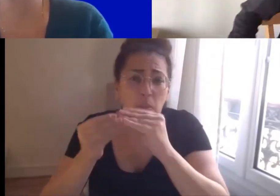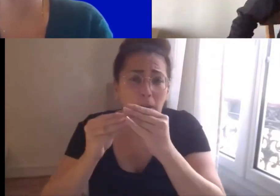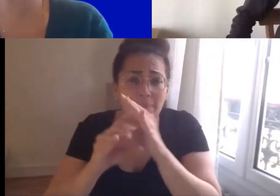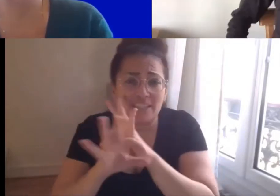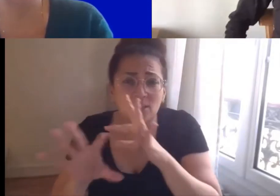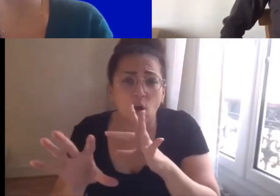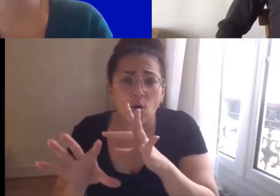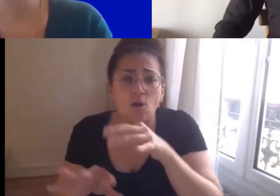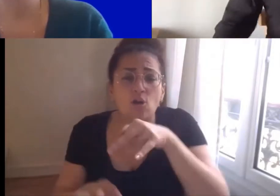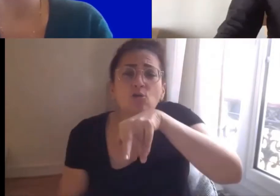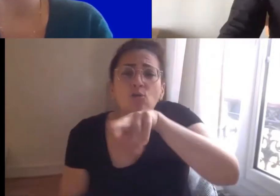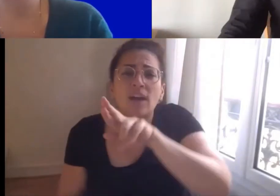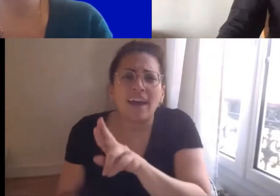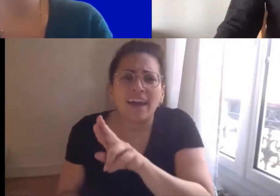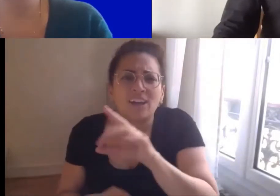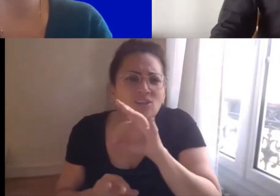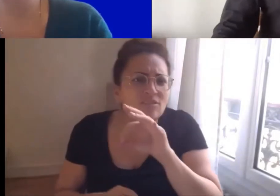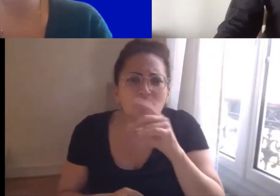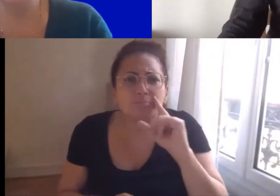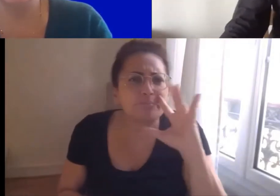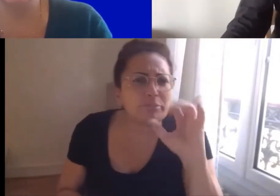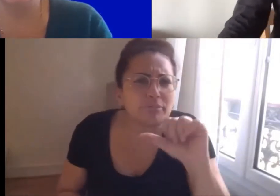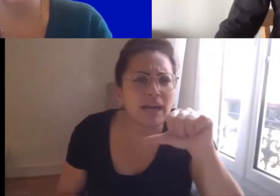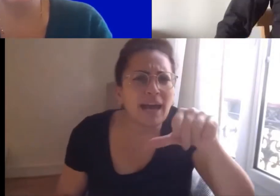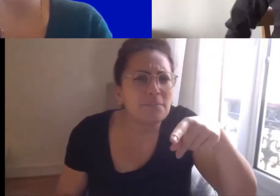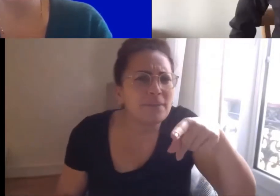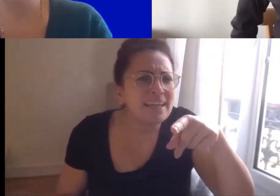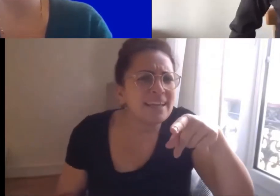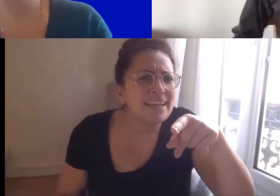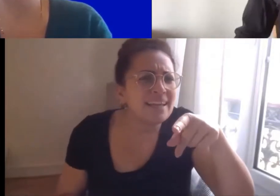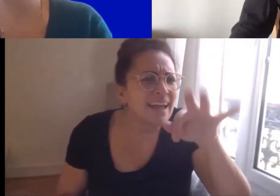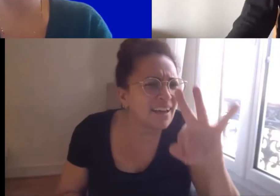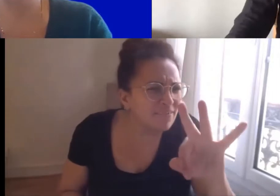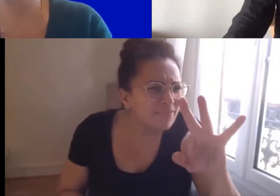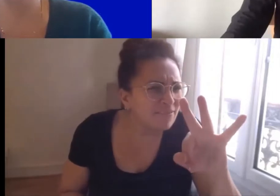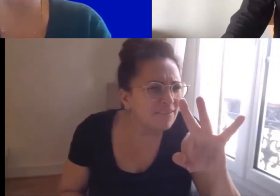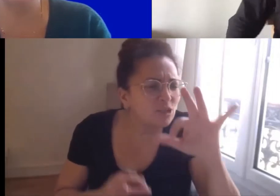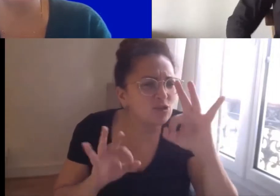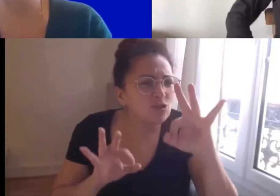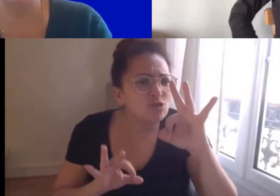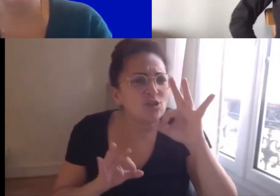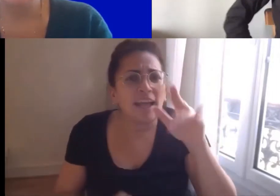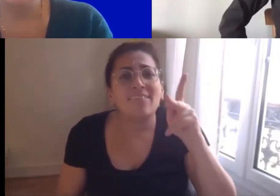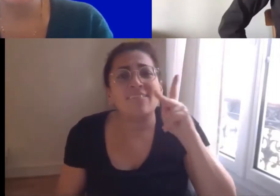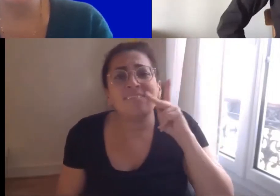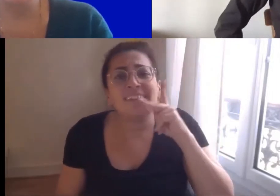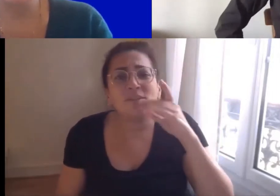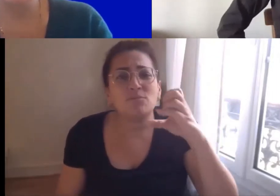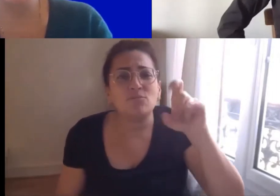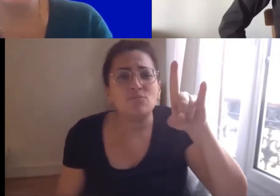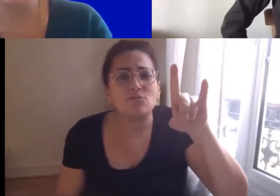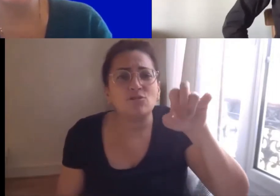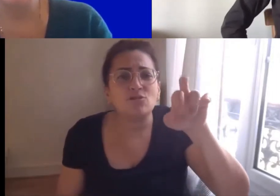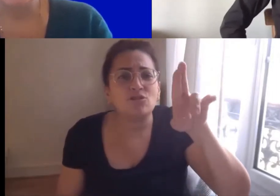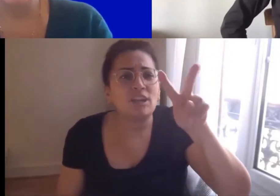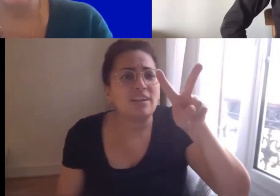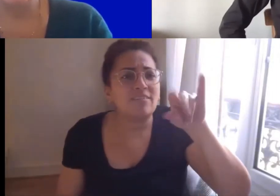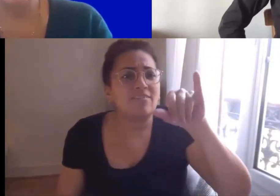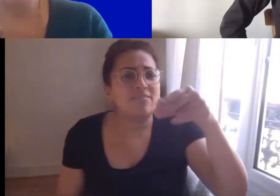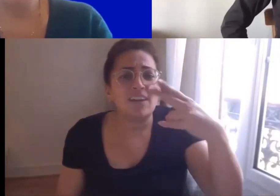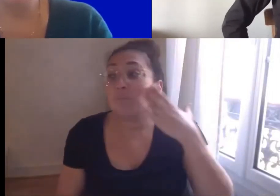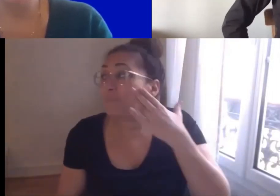bien vu une question de l'APF auquel je demanderai tout à l'heure à Philippe Chervin d'ailleurs de répondre s'il le souhaite